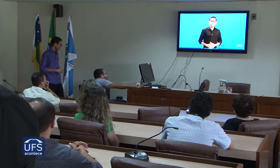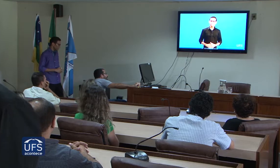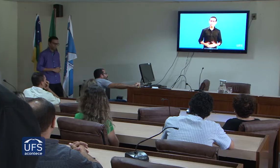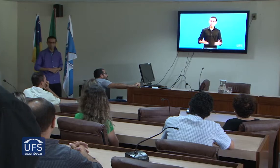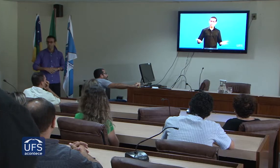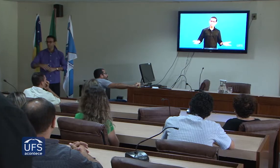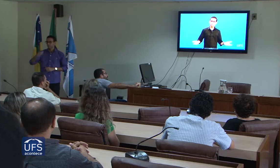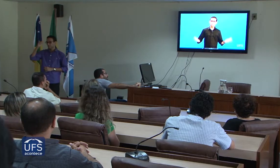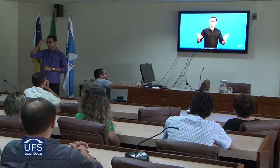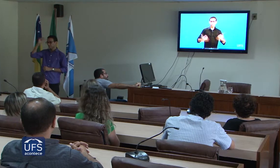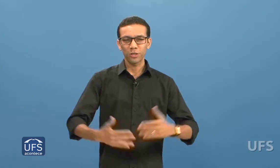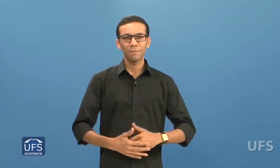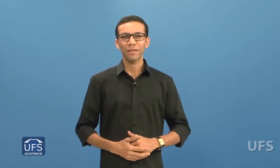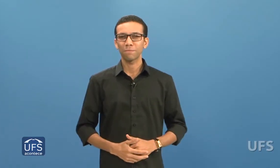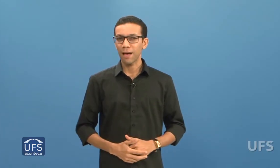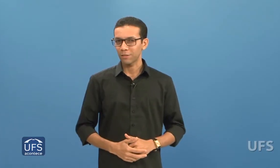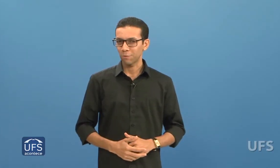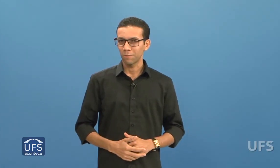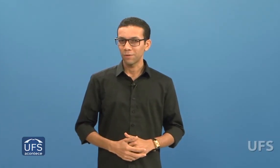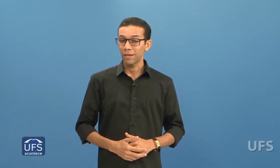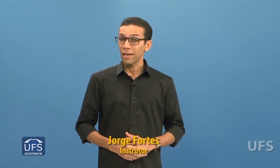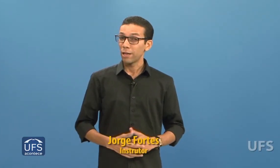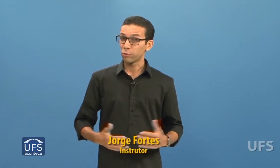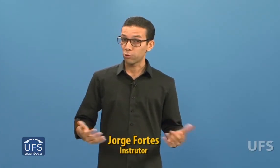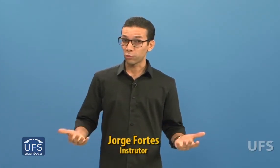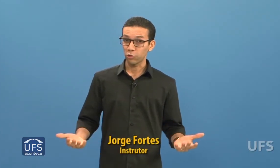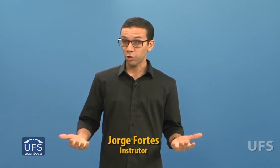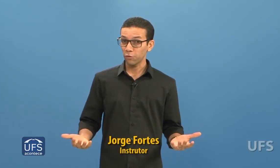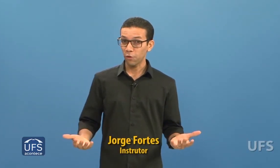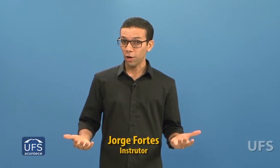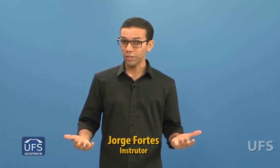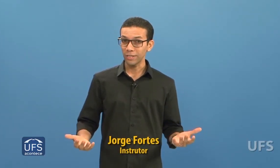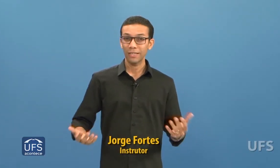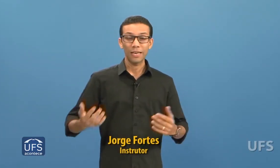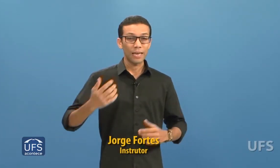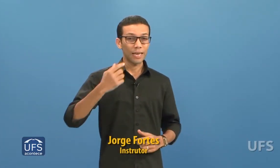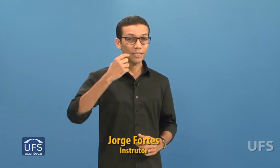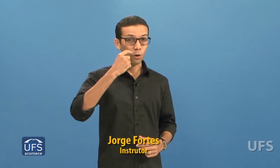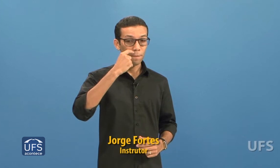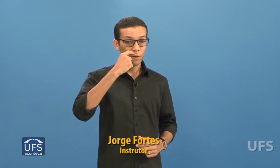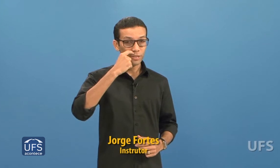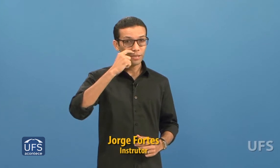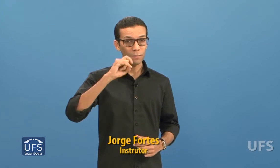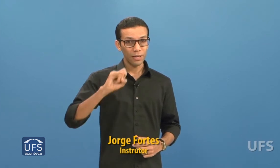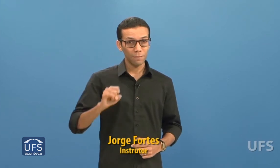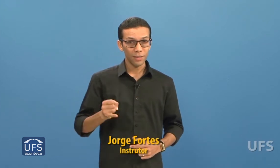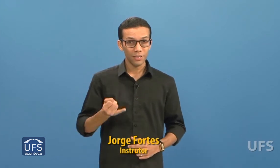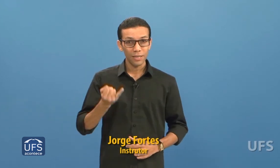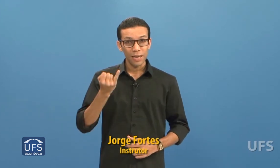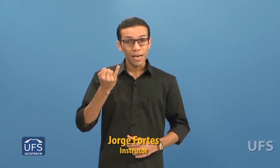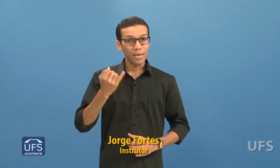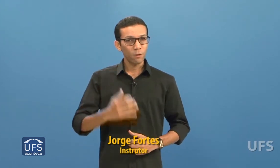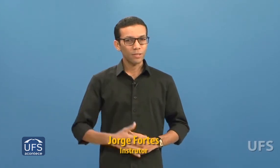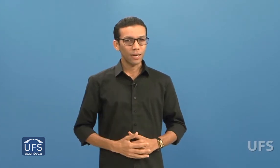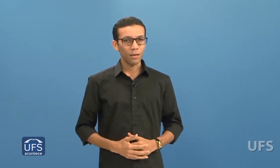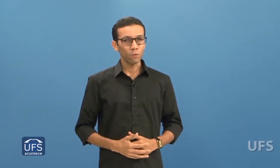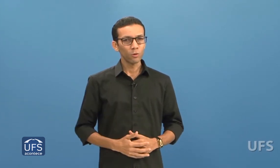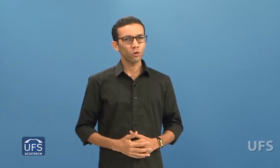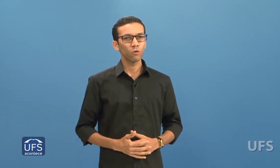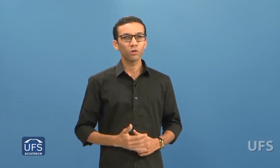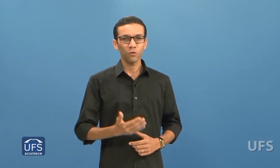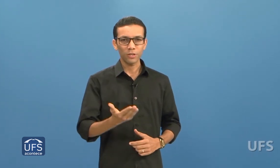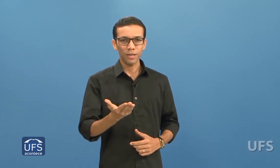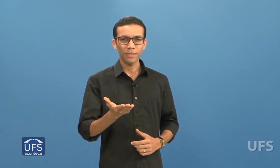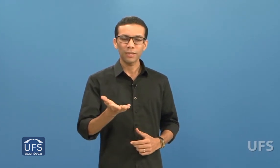Olá, bem-vindos ao curso de Libras Básico. Eu sou Jorge Fortes, esse é o meu sinal em Libras e eu serei